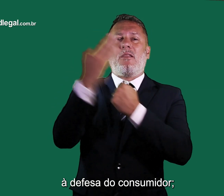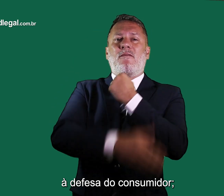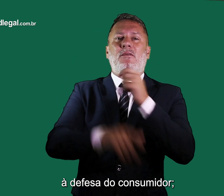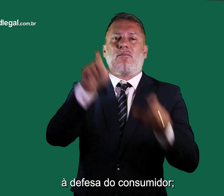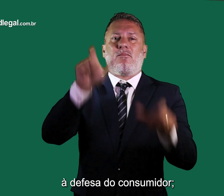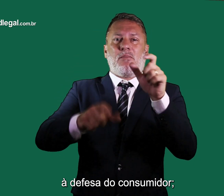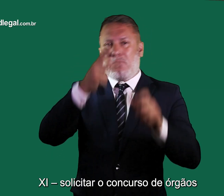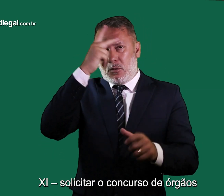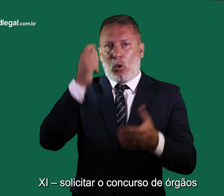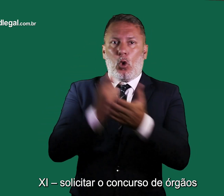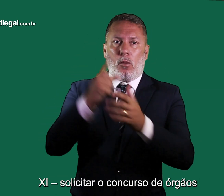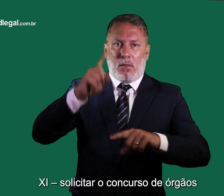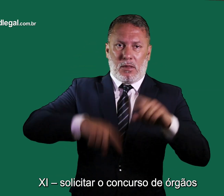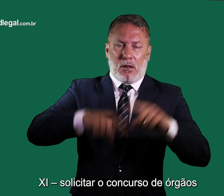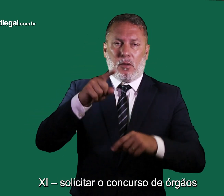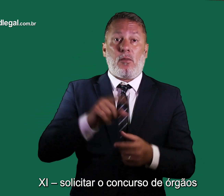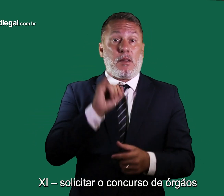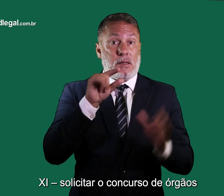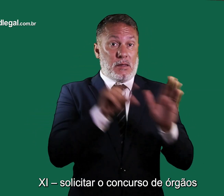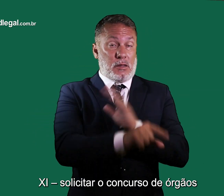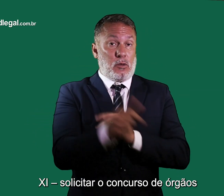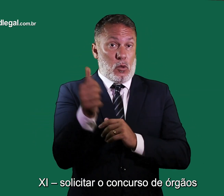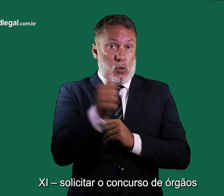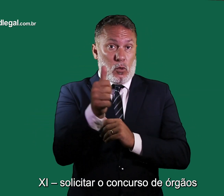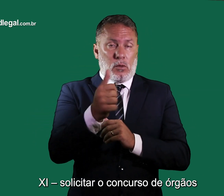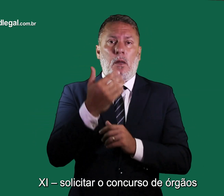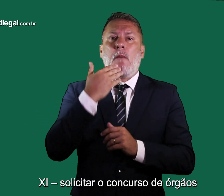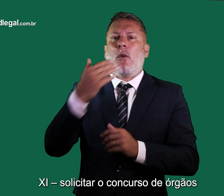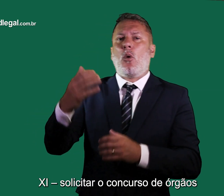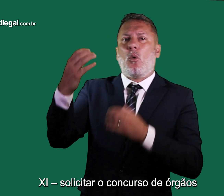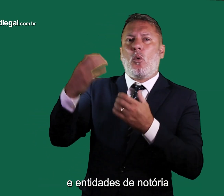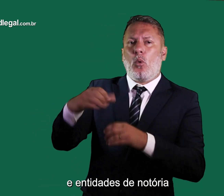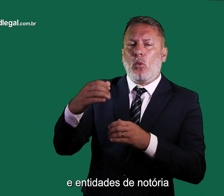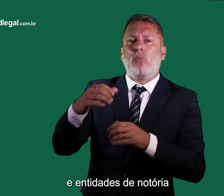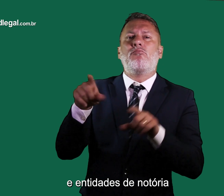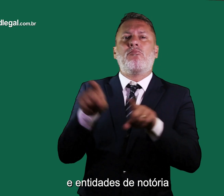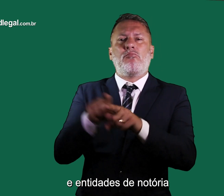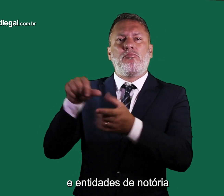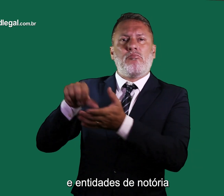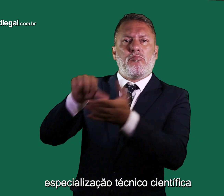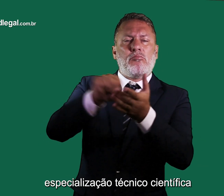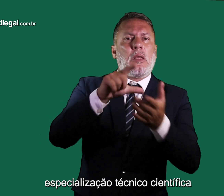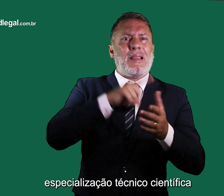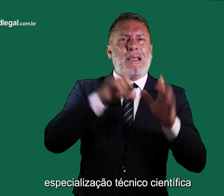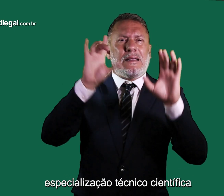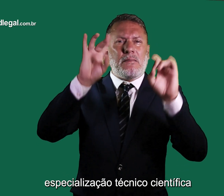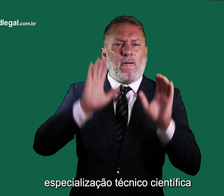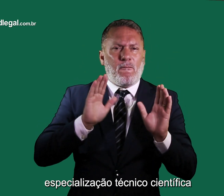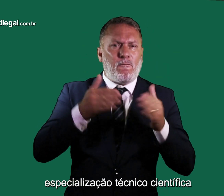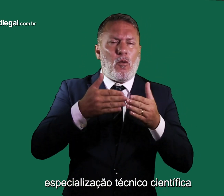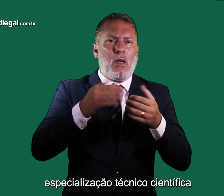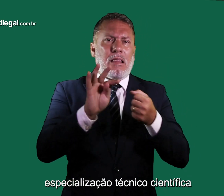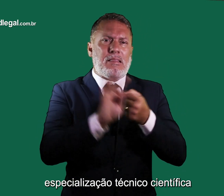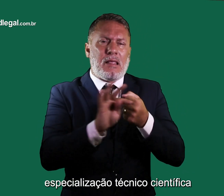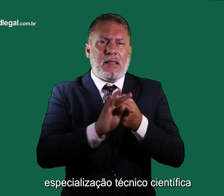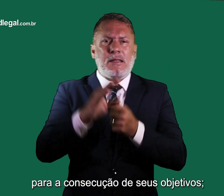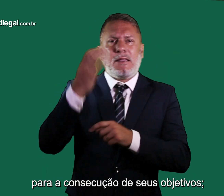consumidor. Inciso 11. Solicitar o concurso de órgãos e entidades de notória especialização técnico-científica para